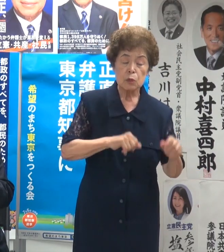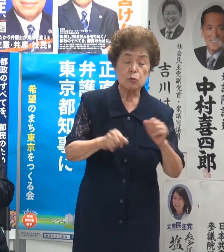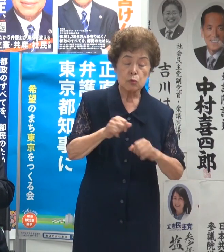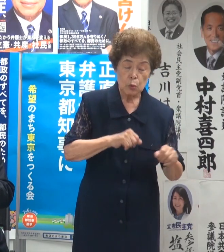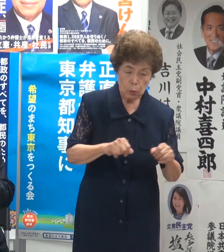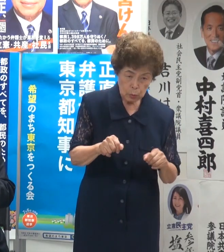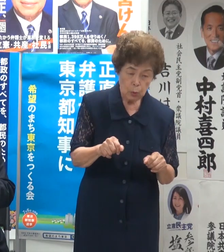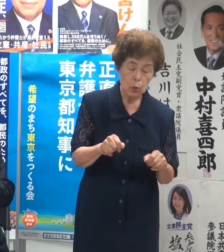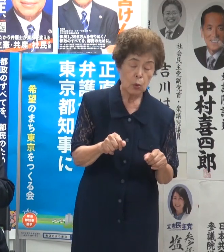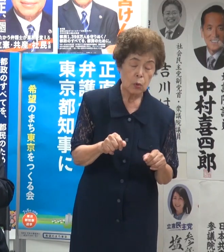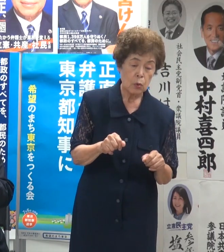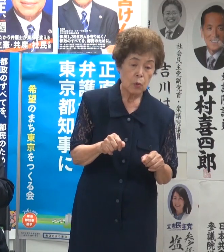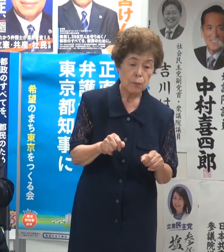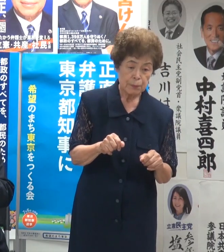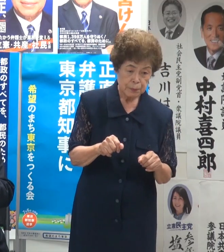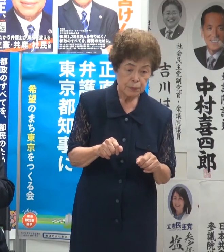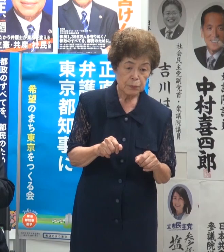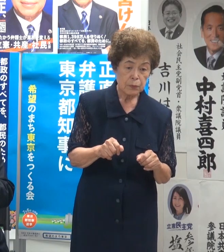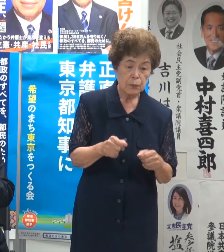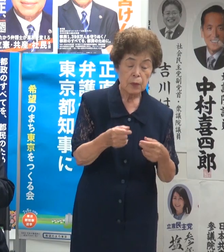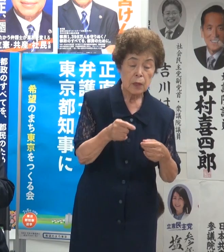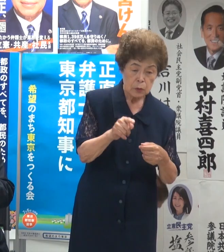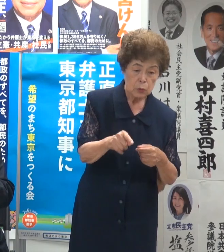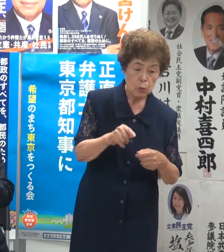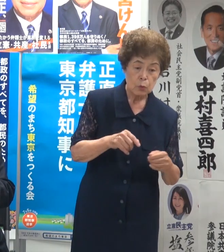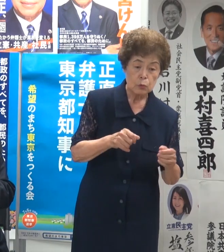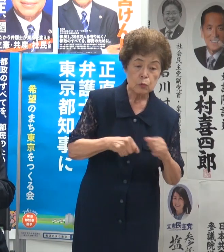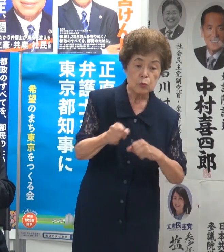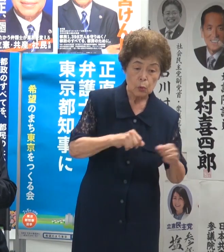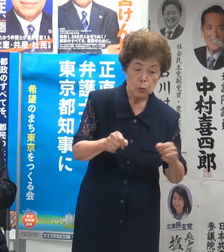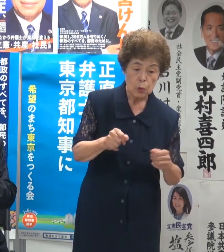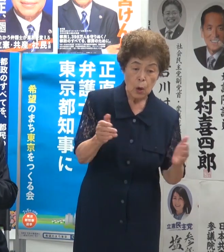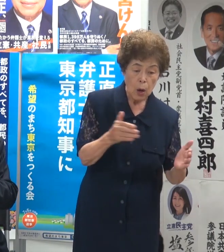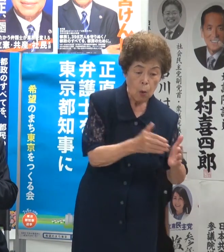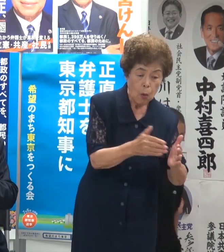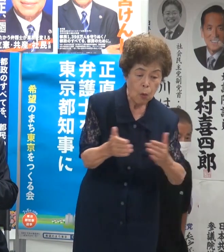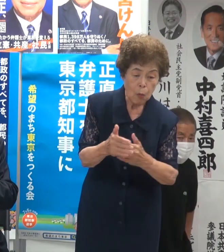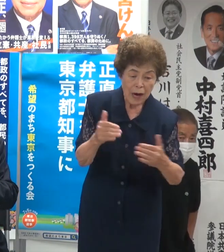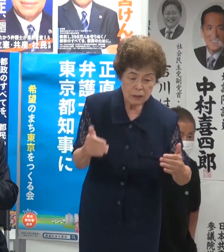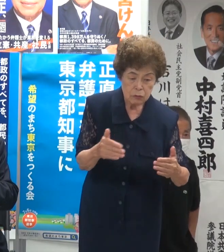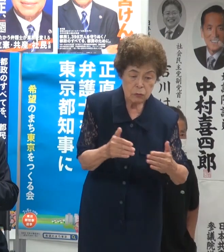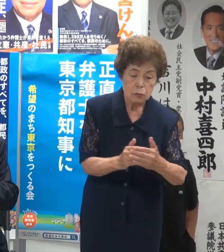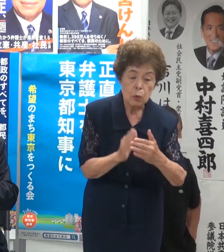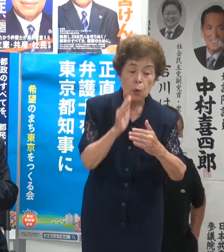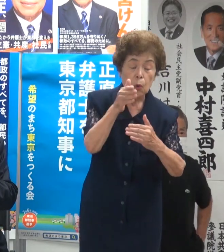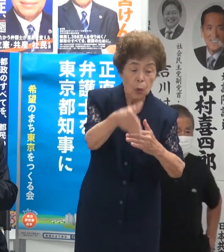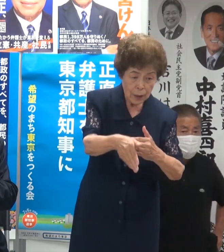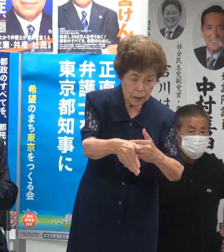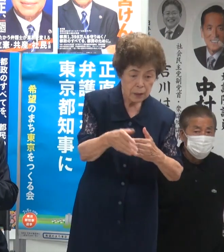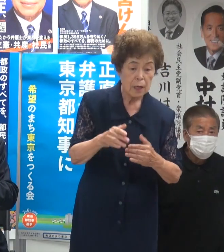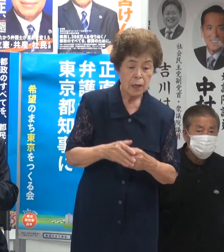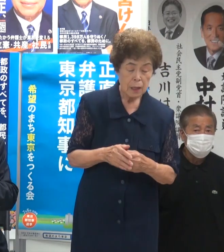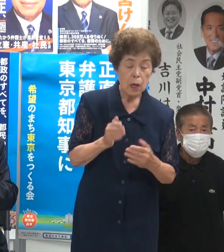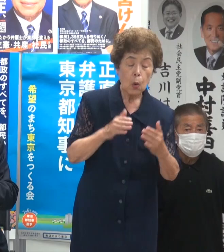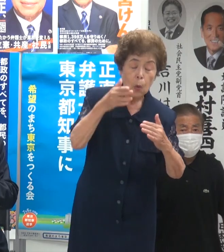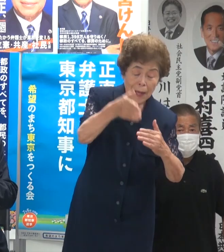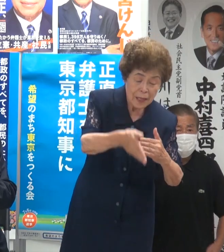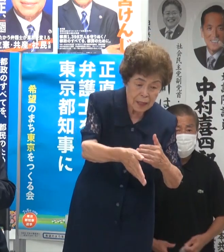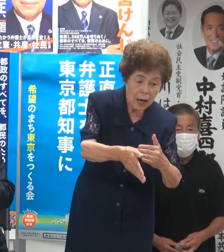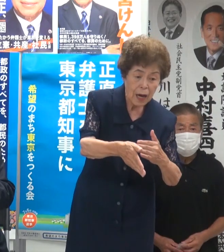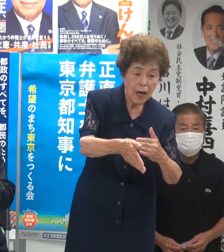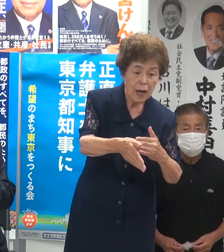党の、枠を超えた運動に、いろんなイデオロギー的な立場はあると思いますけど、それを超え